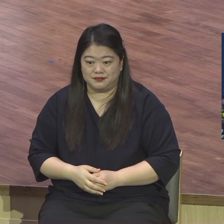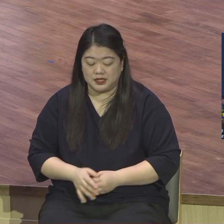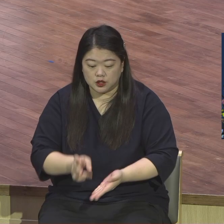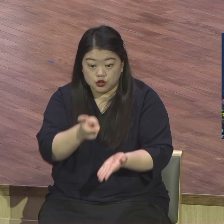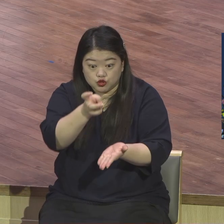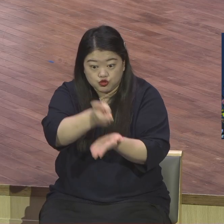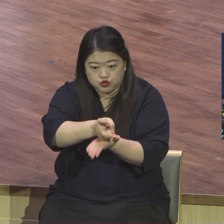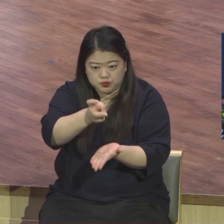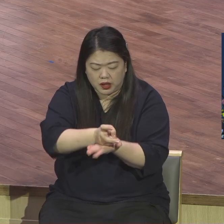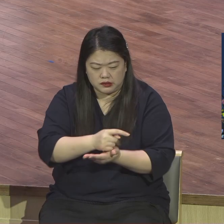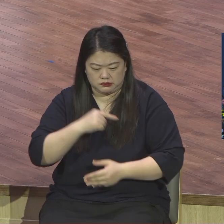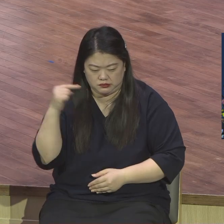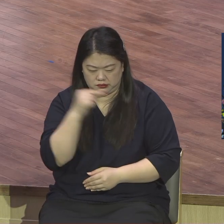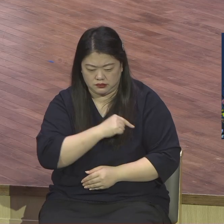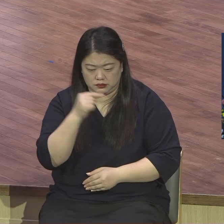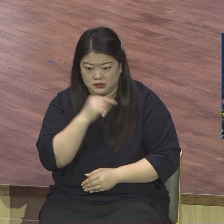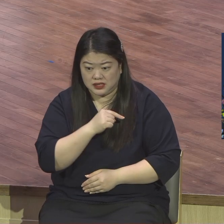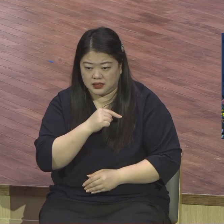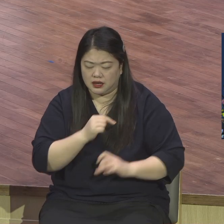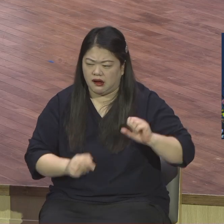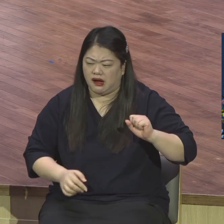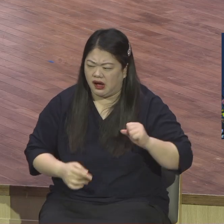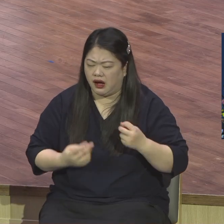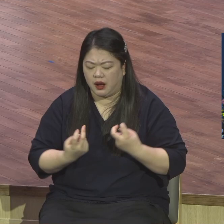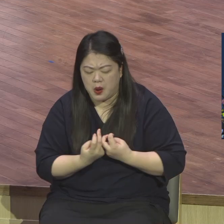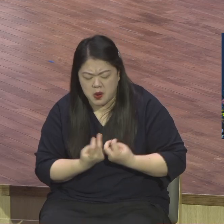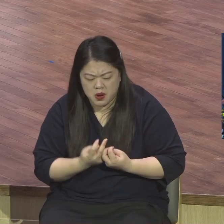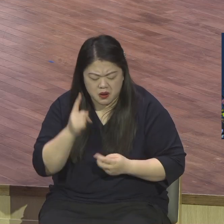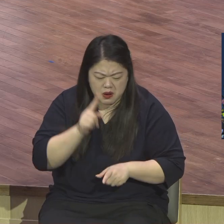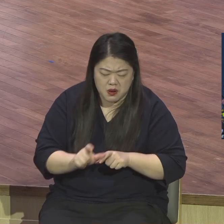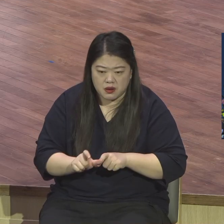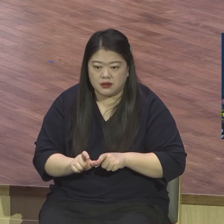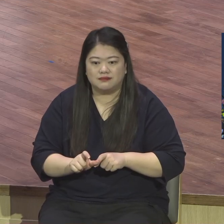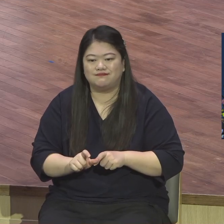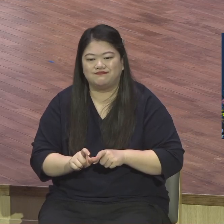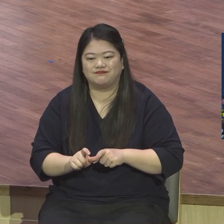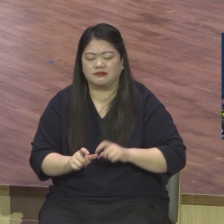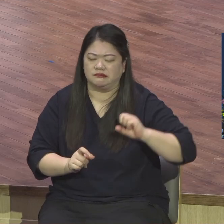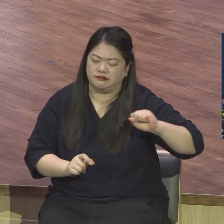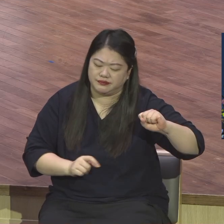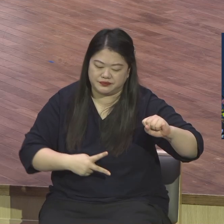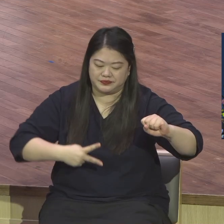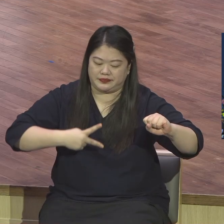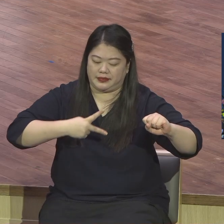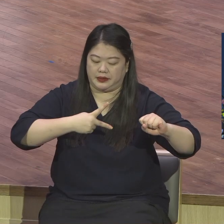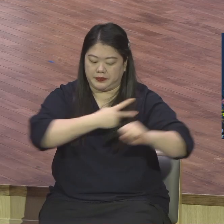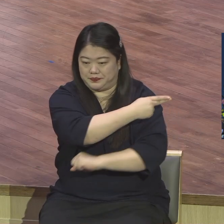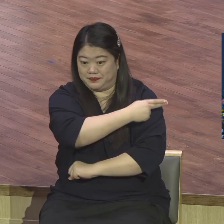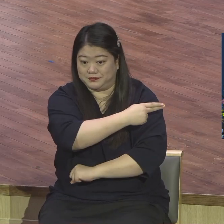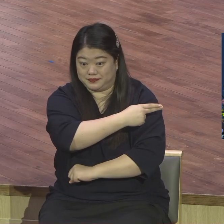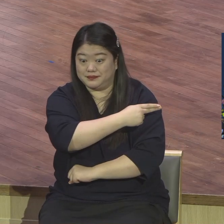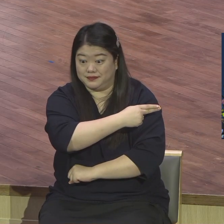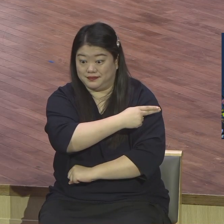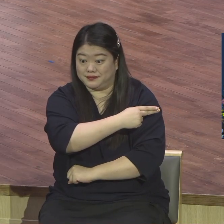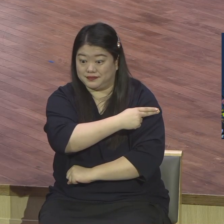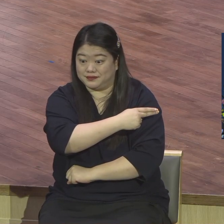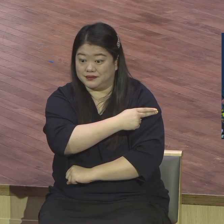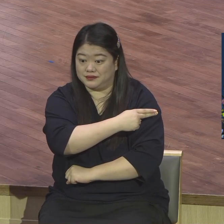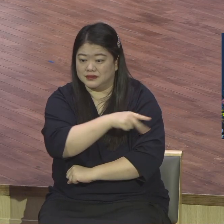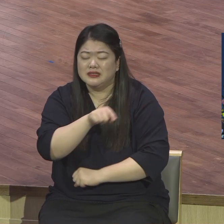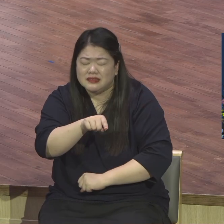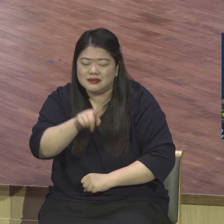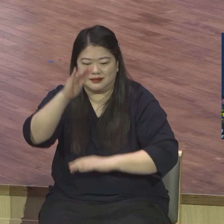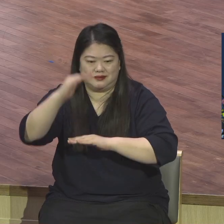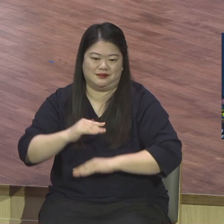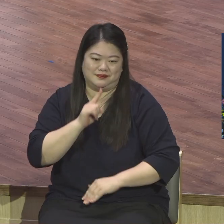굴레 속에서 더 이상 매여 살지 마라, 그거를 지금 강조하고